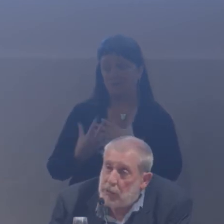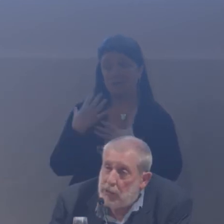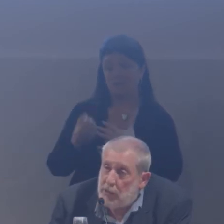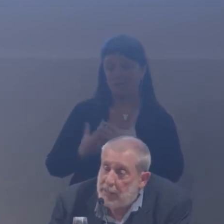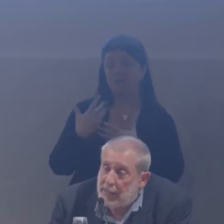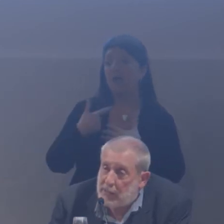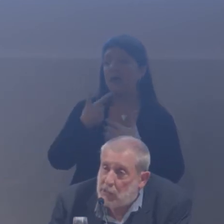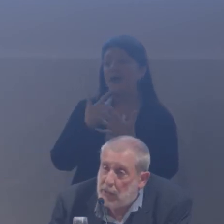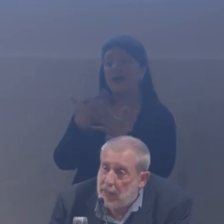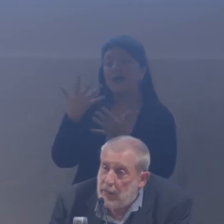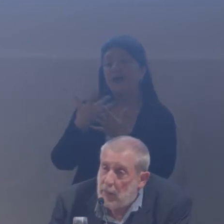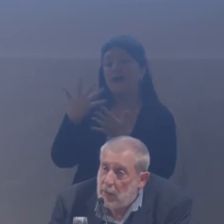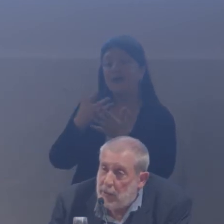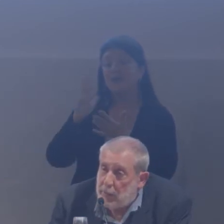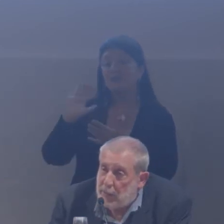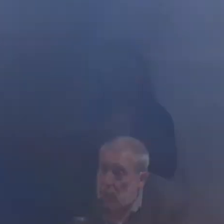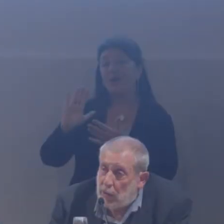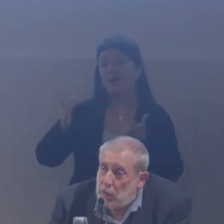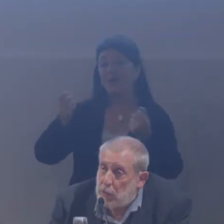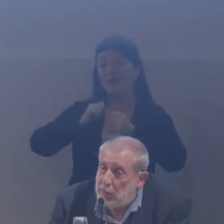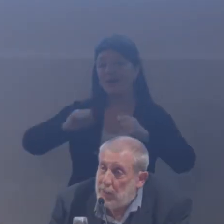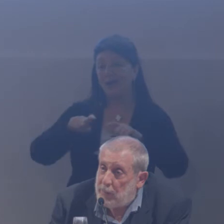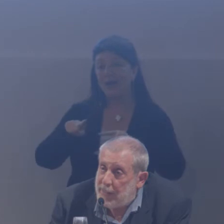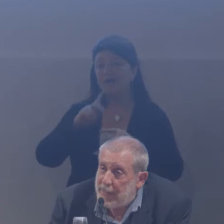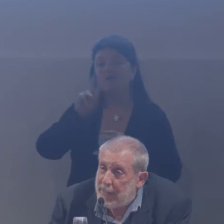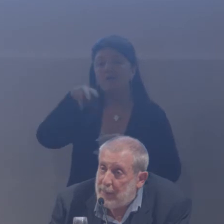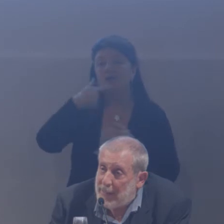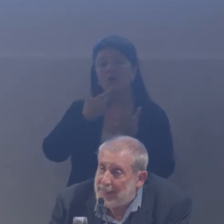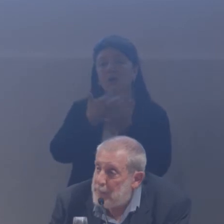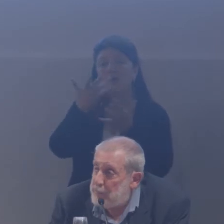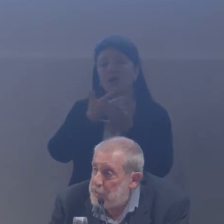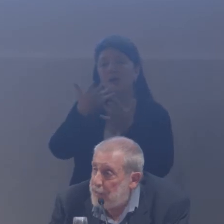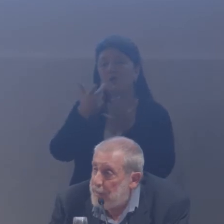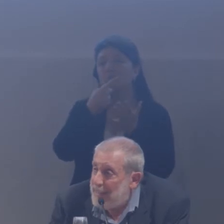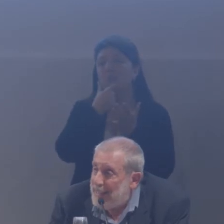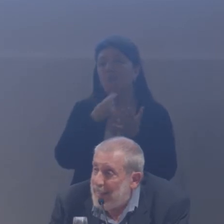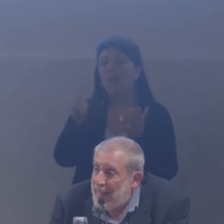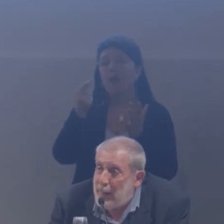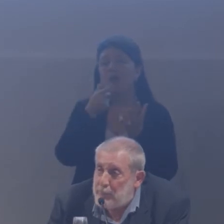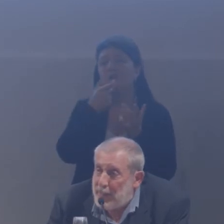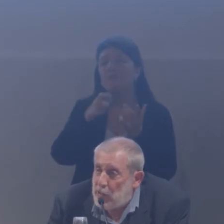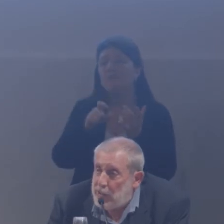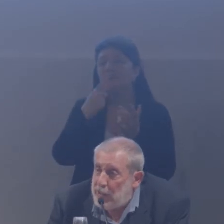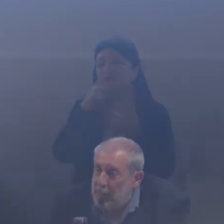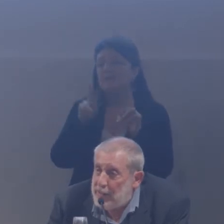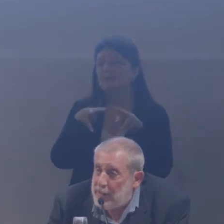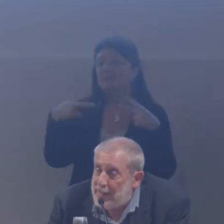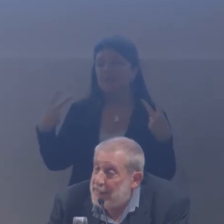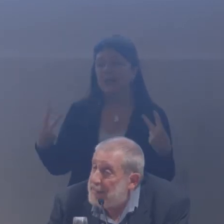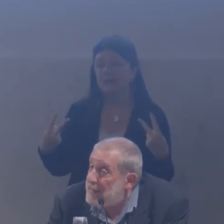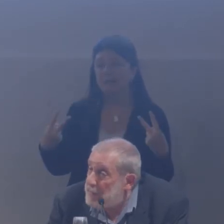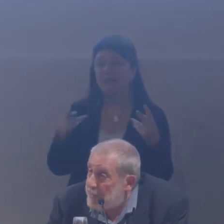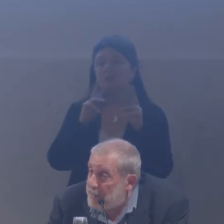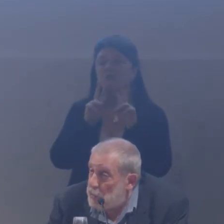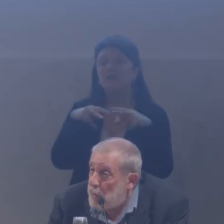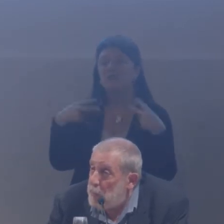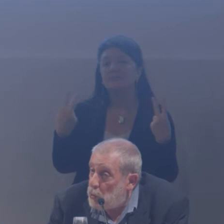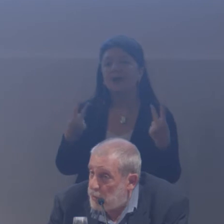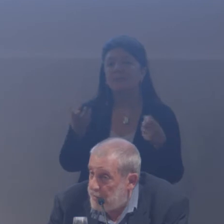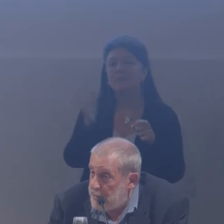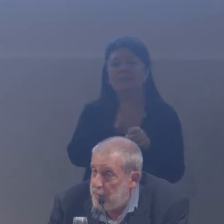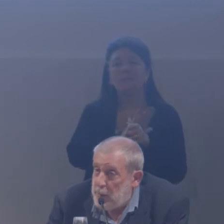Nel racconto di Grasso, che è, ripeto, un racconto bello perché è semplice, è pieno di sentimento,